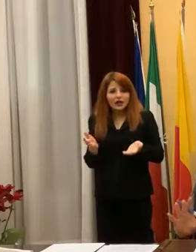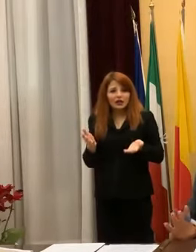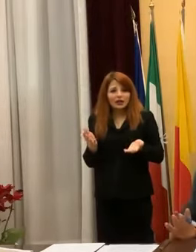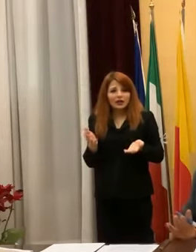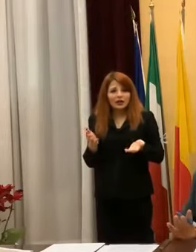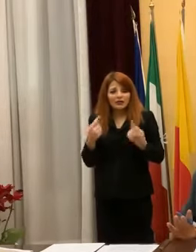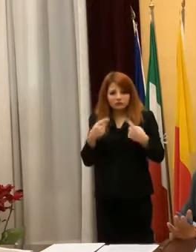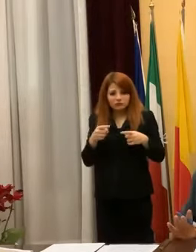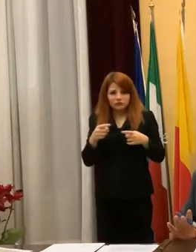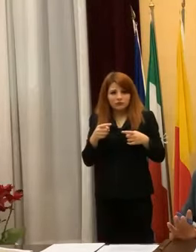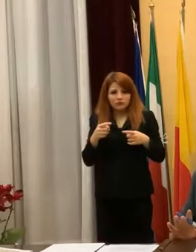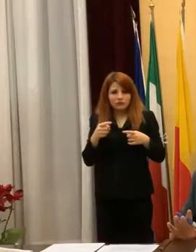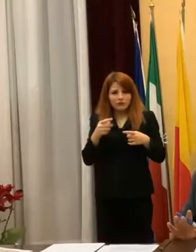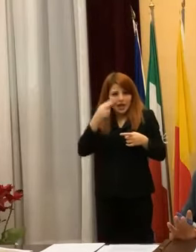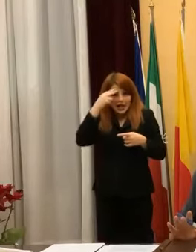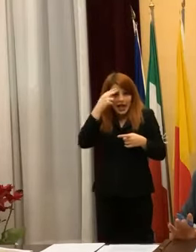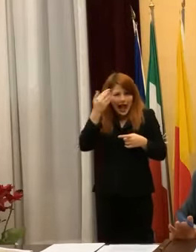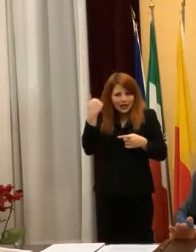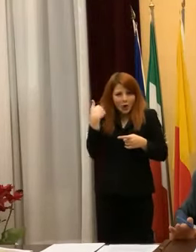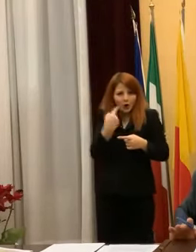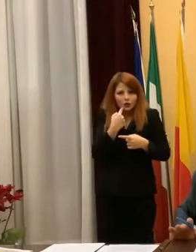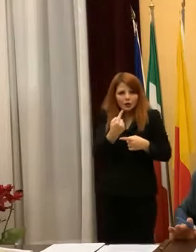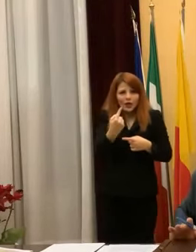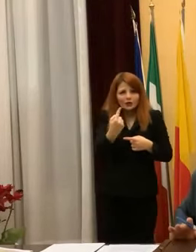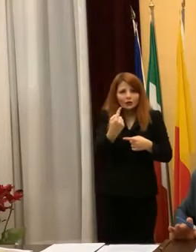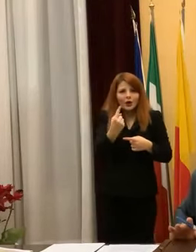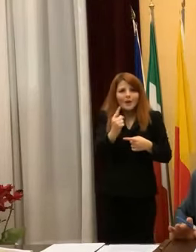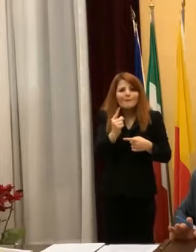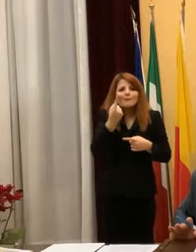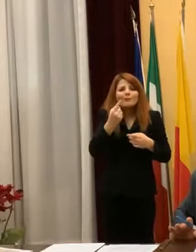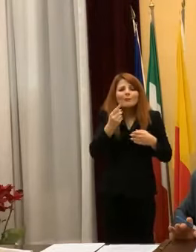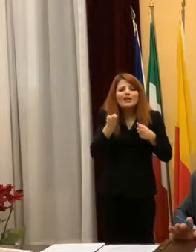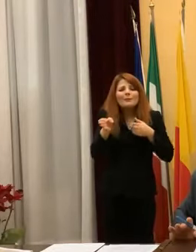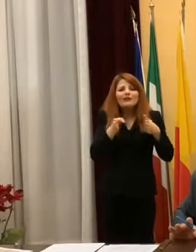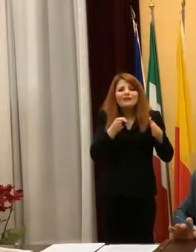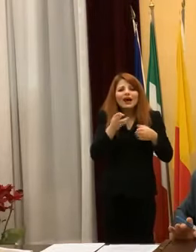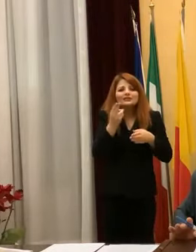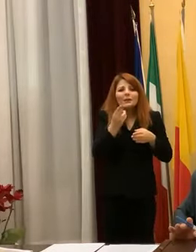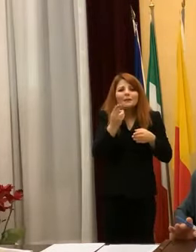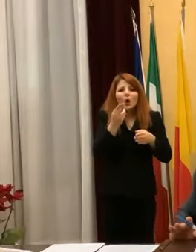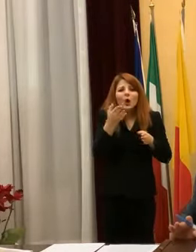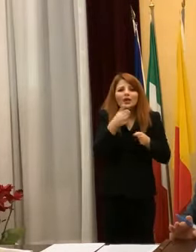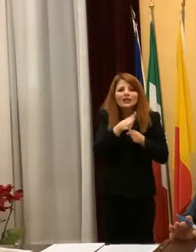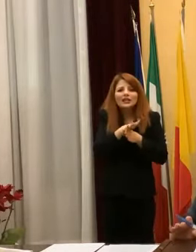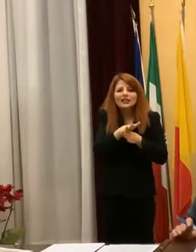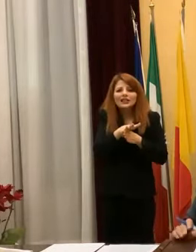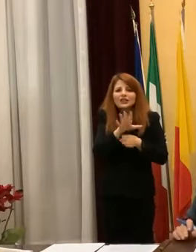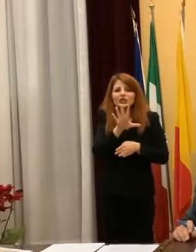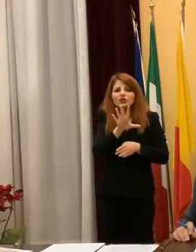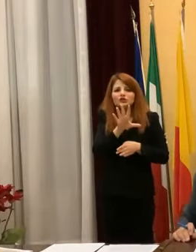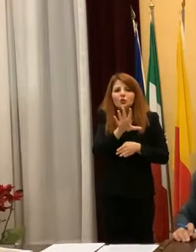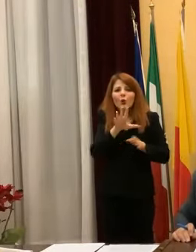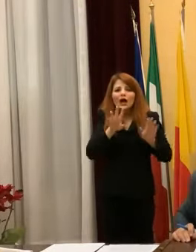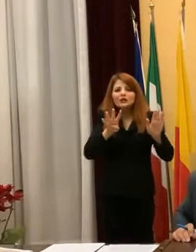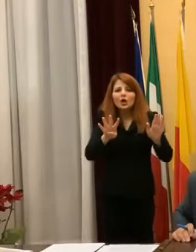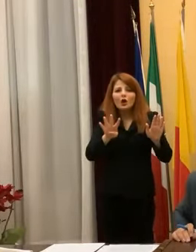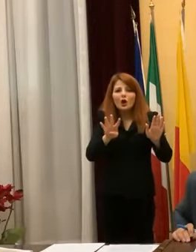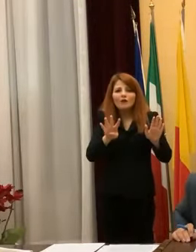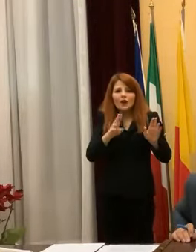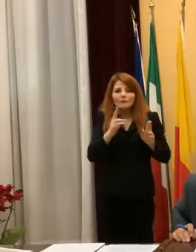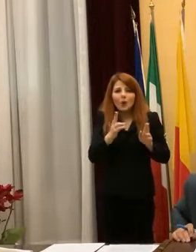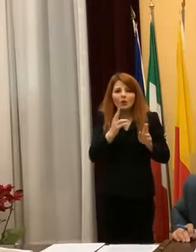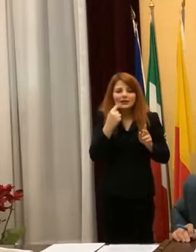fase sono stati in tutto 59 a Messina. A Messina e provincia 59 morti